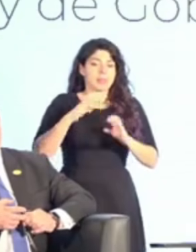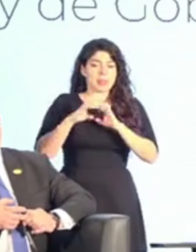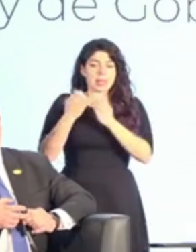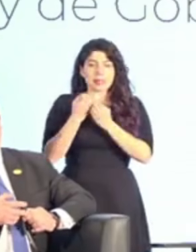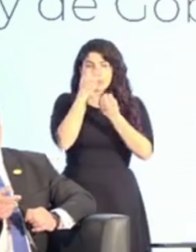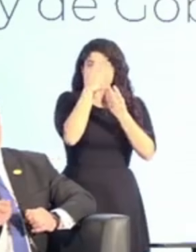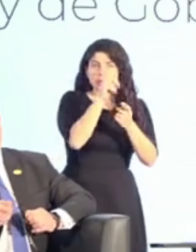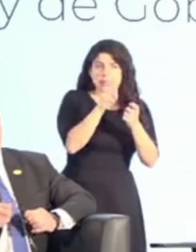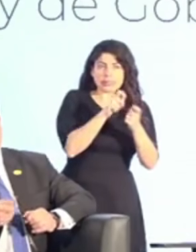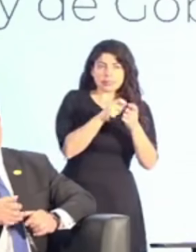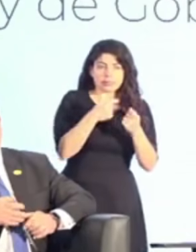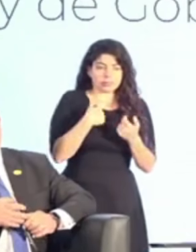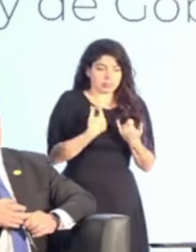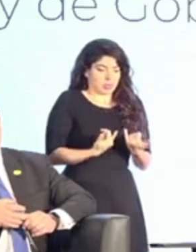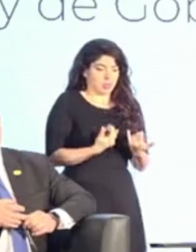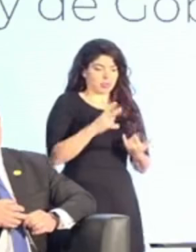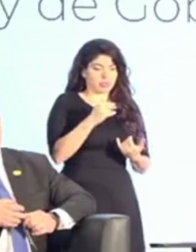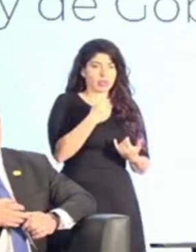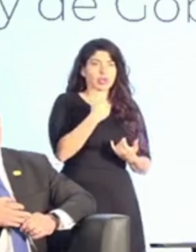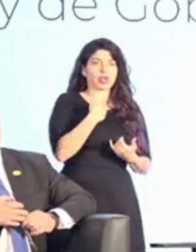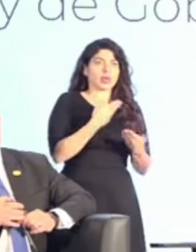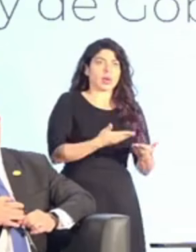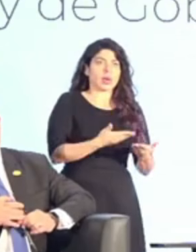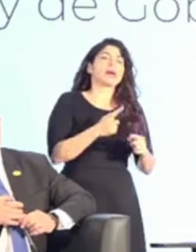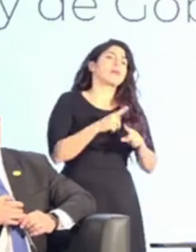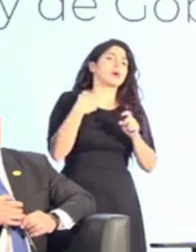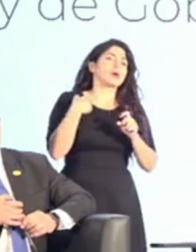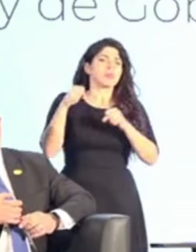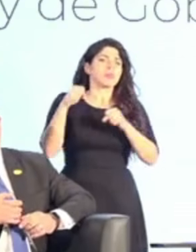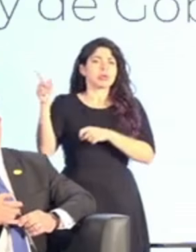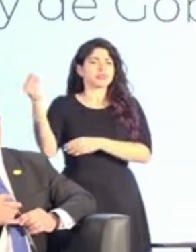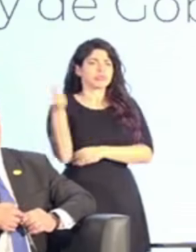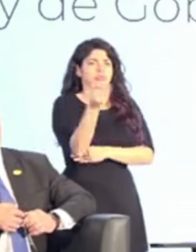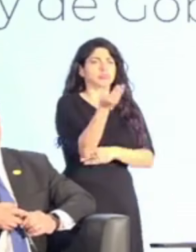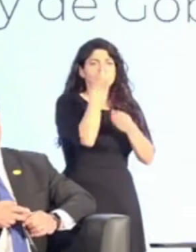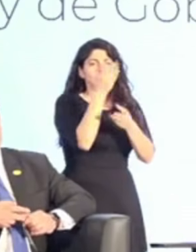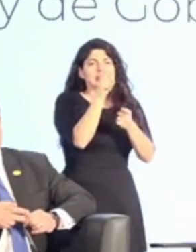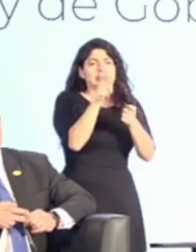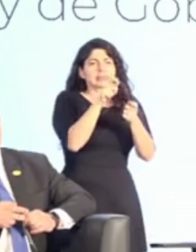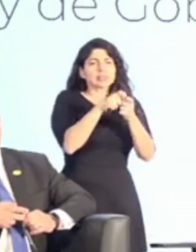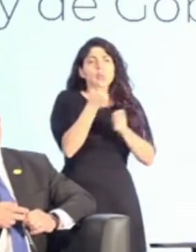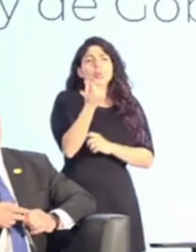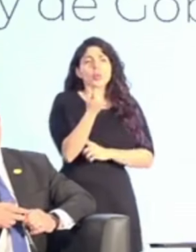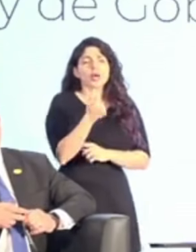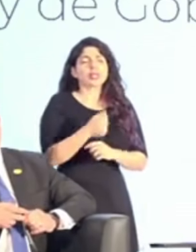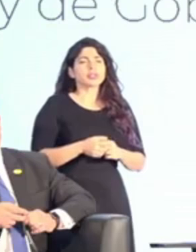precisar, porque no es algo que tengo necesariamente en este momento, para que te puedan hacer llegar cuál es el monto